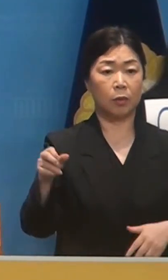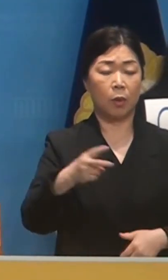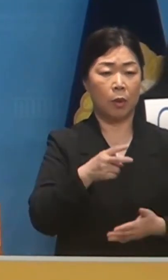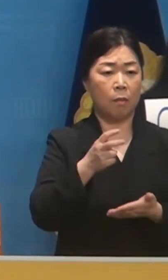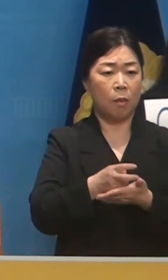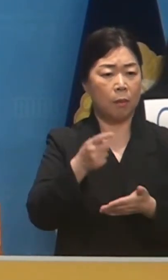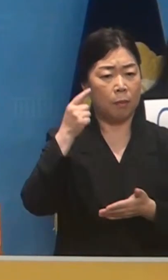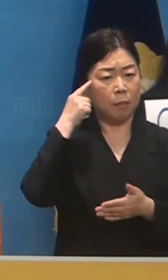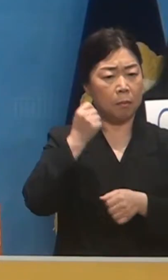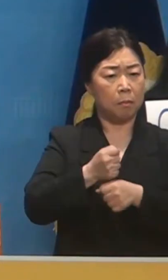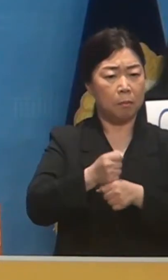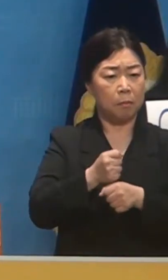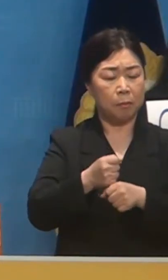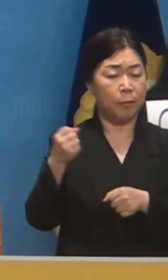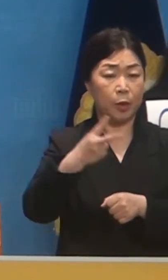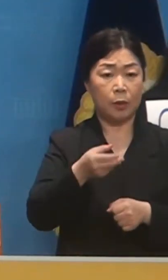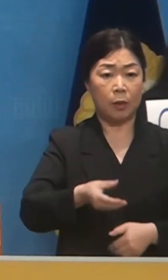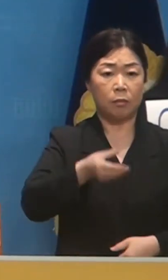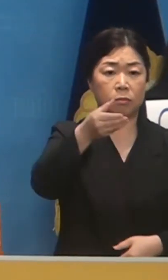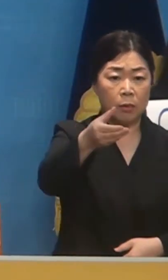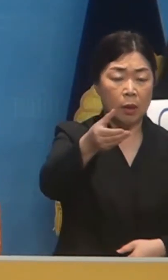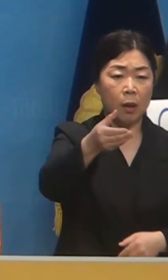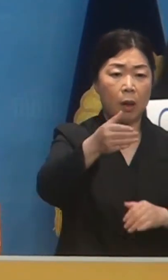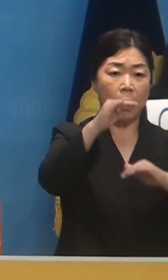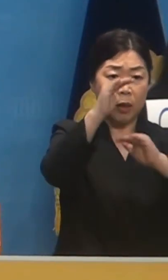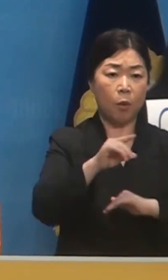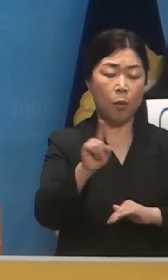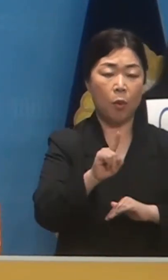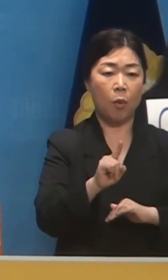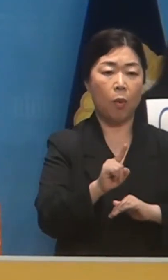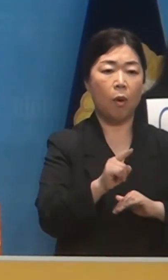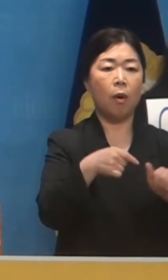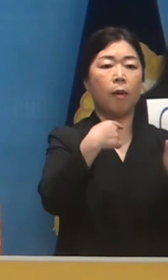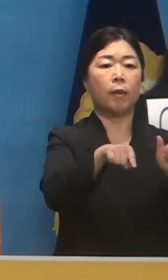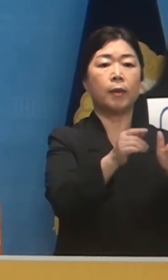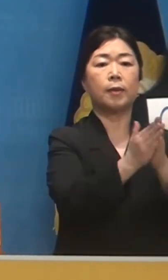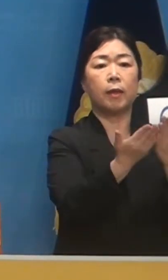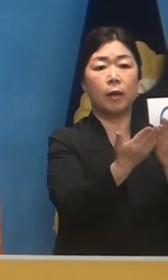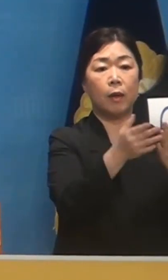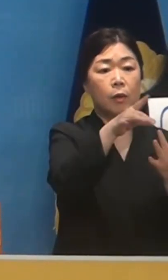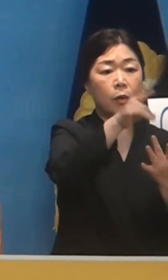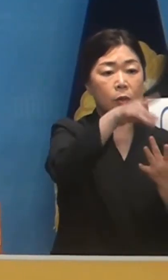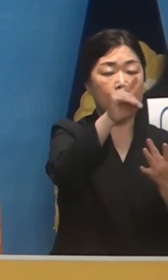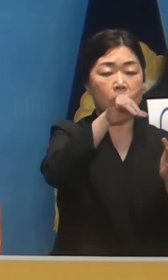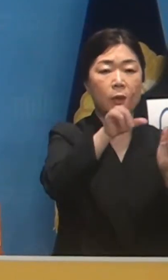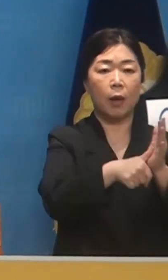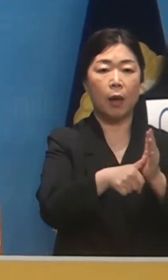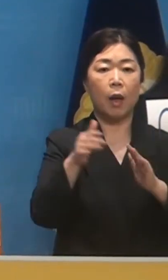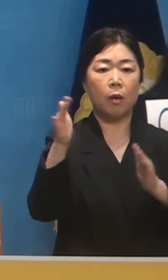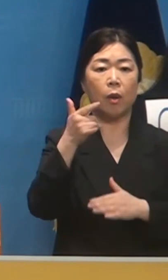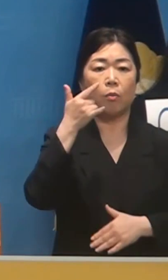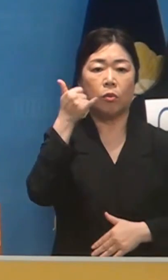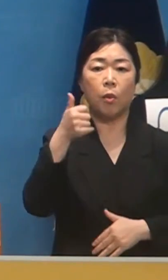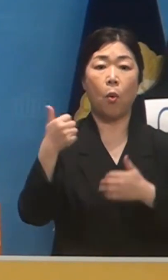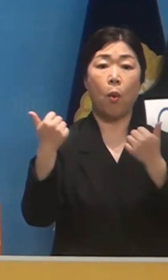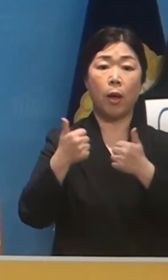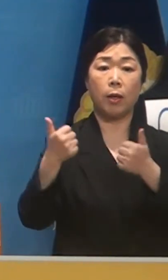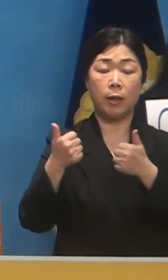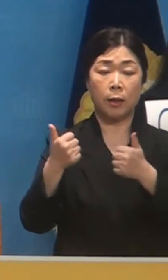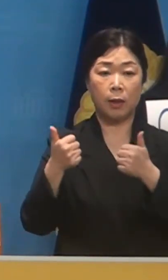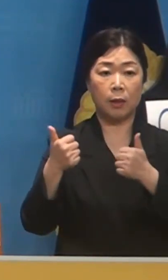입법 발의한 그 내용은 교과서 선정에 학부모 회의 어떤